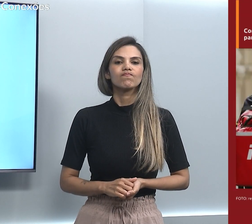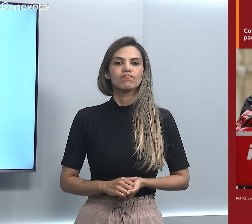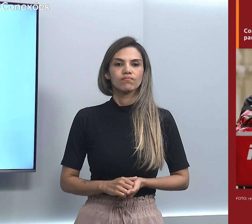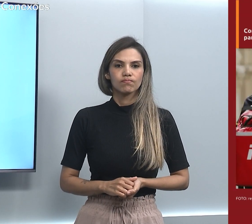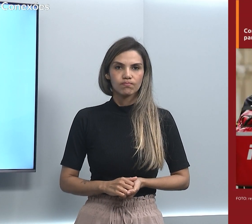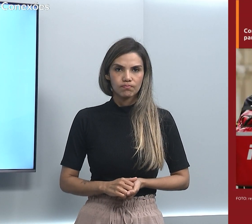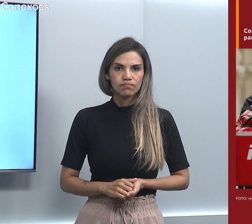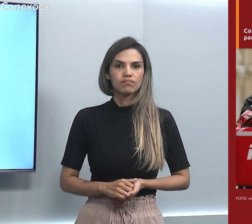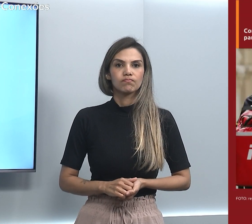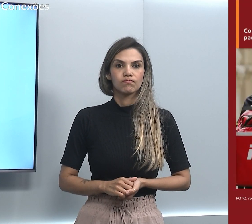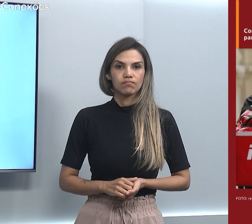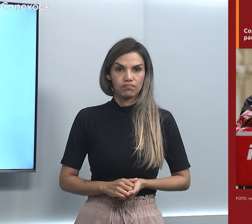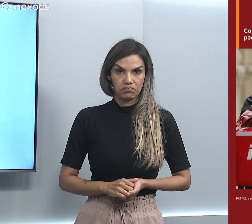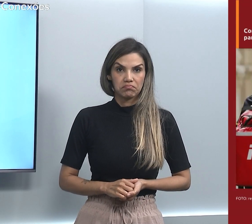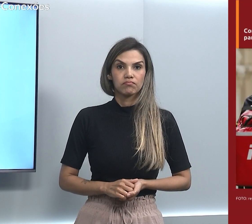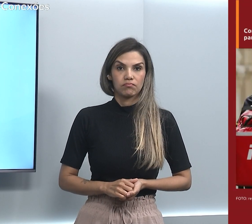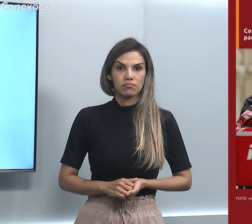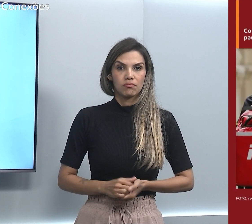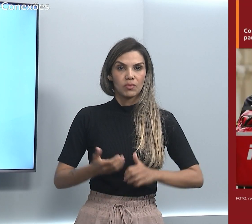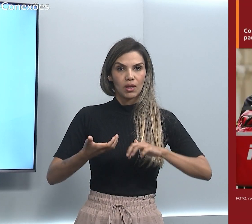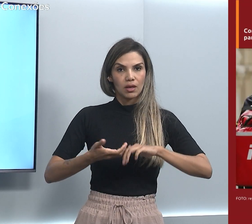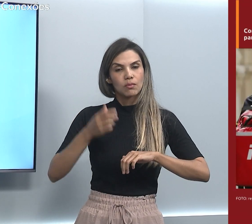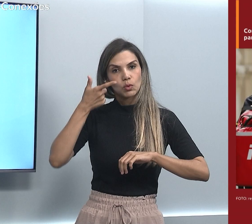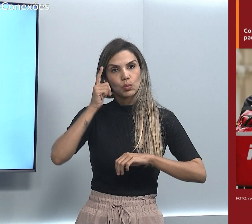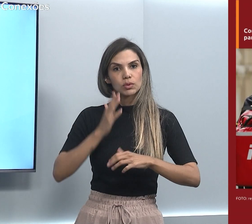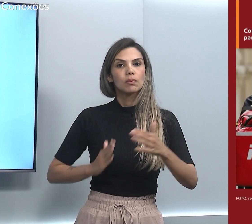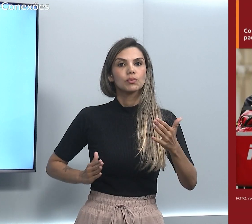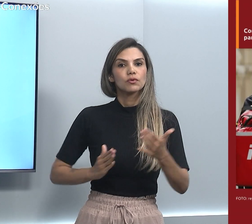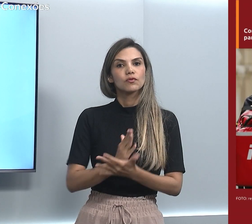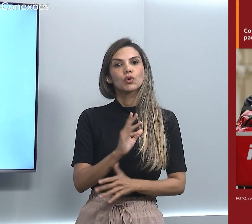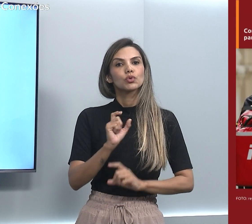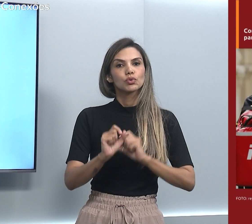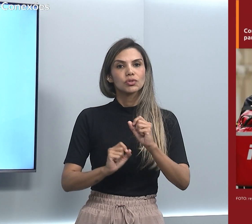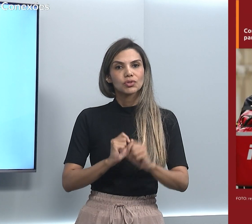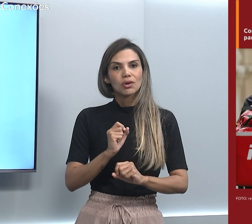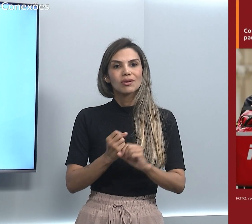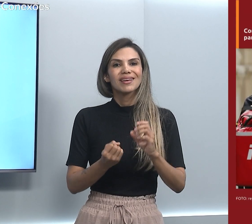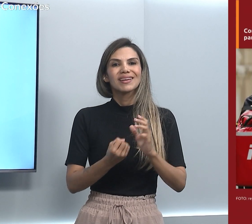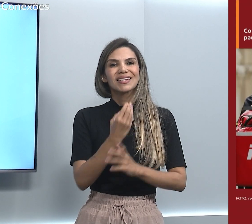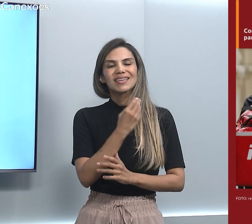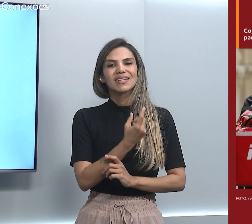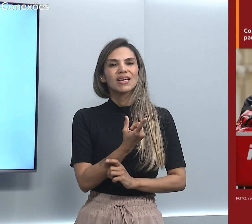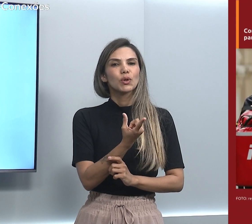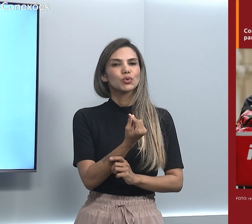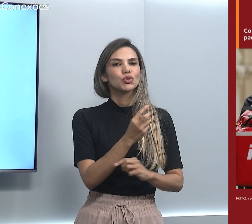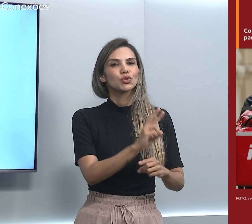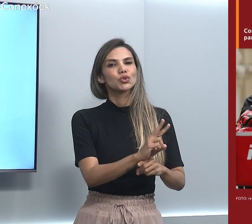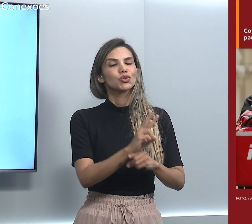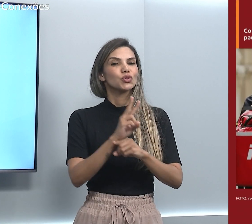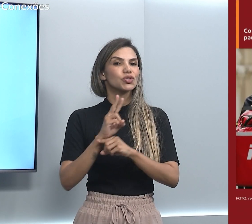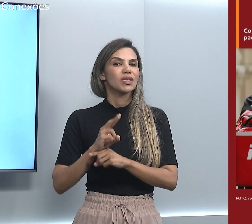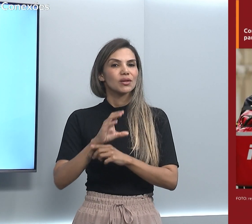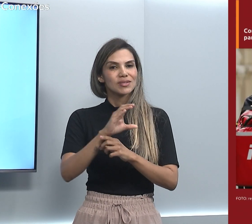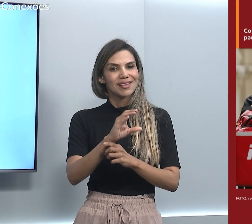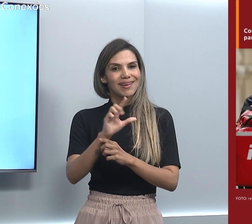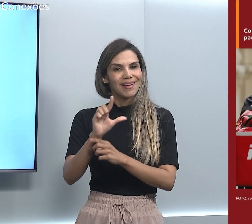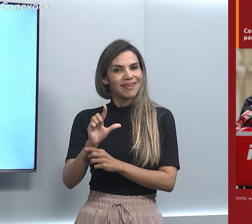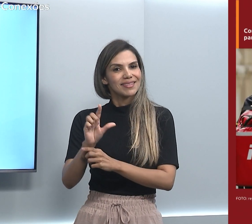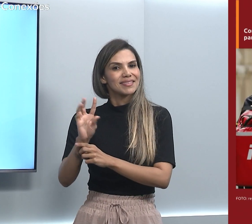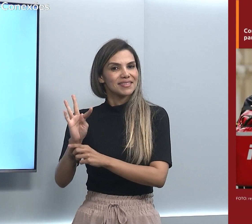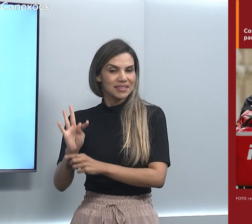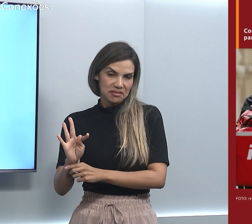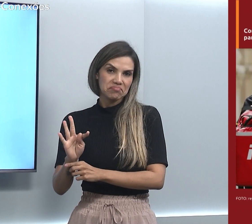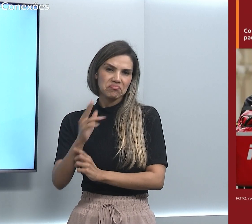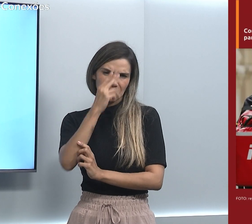Seguindo, a Câmara aprovou ontem a medida provisória que cria um novo crédito consignado CLT,